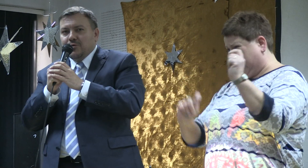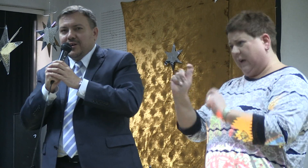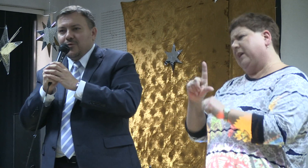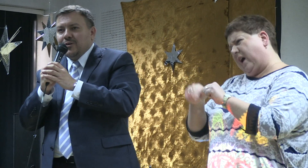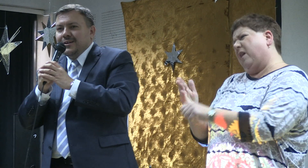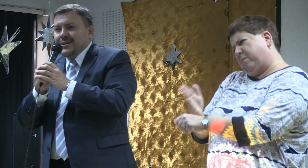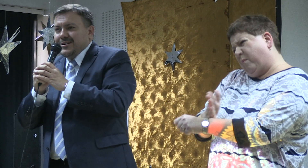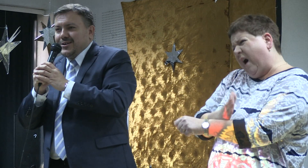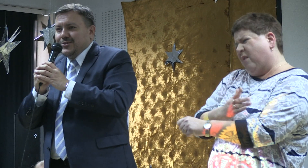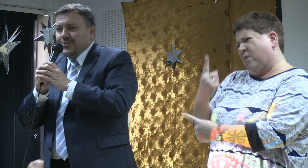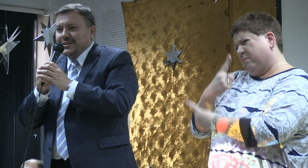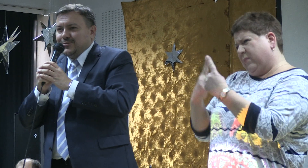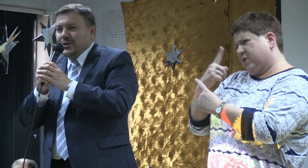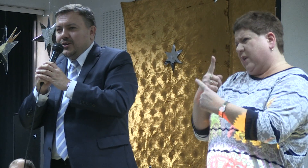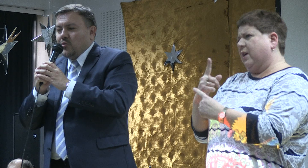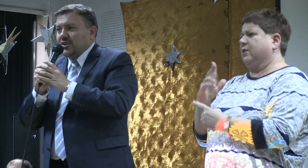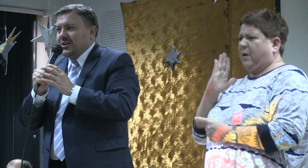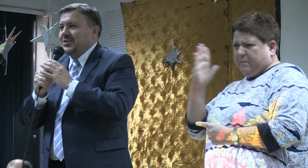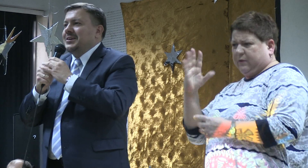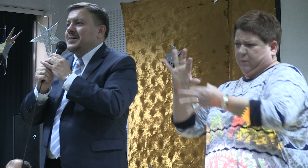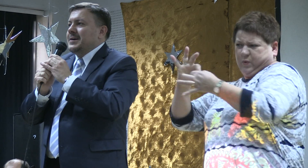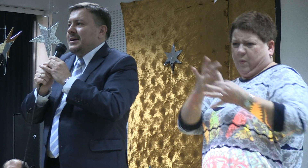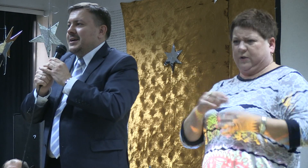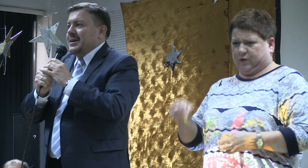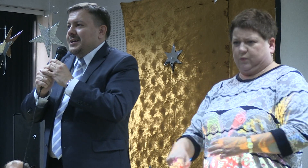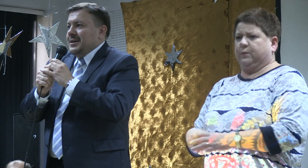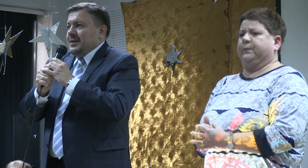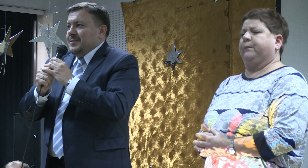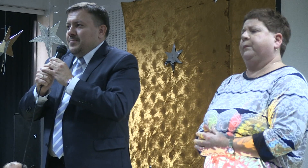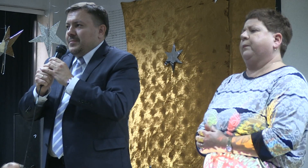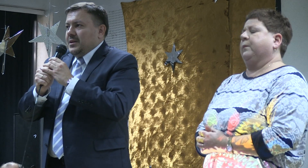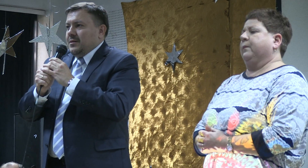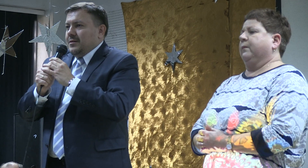po malutku będą do nas tutaj dołączać.